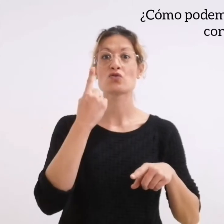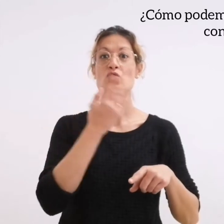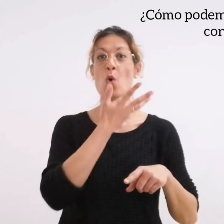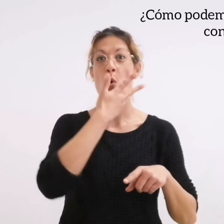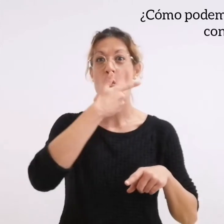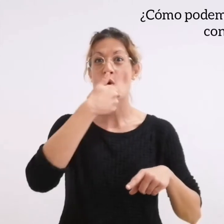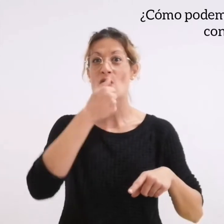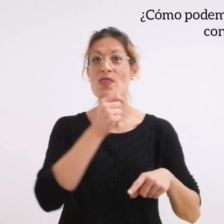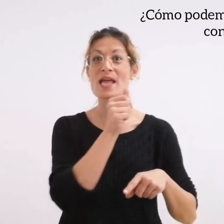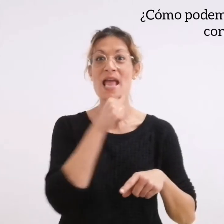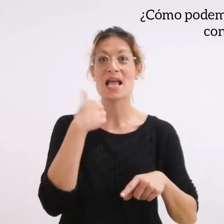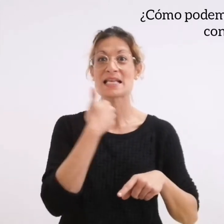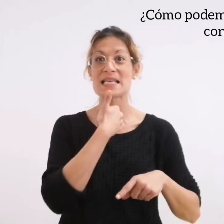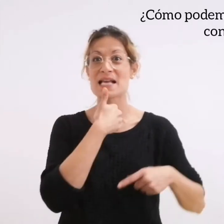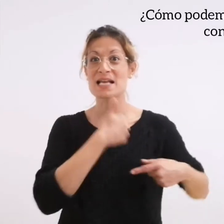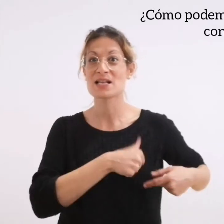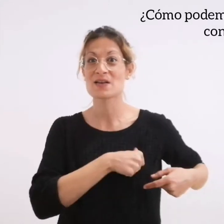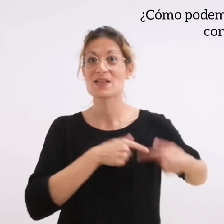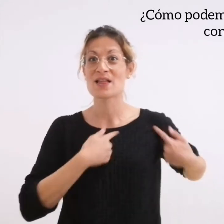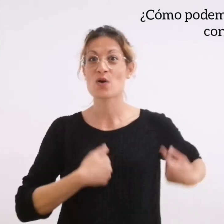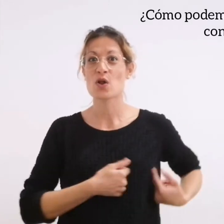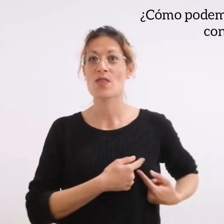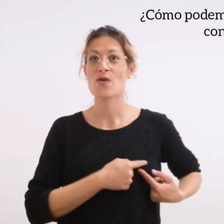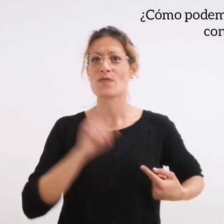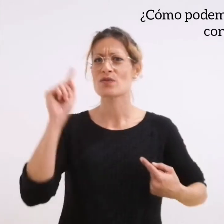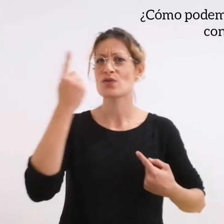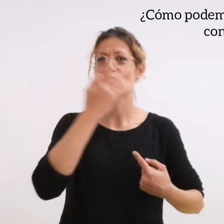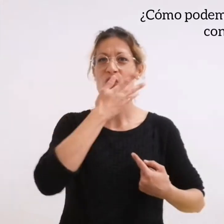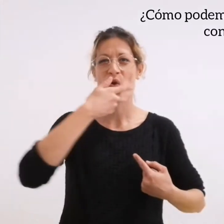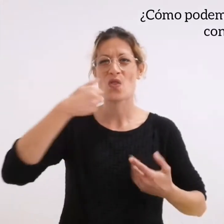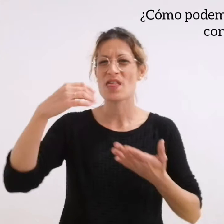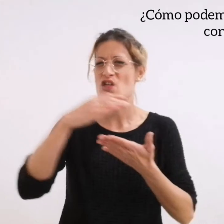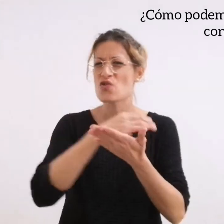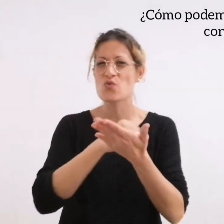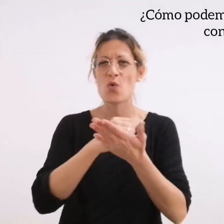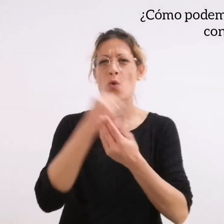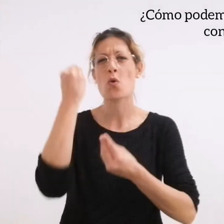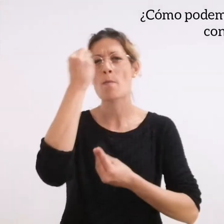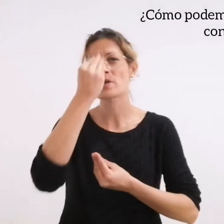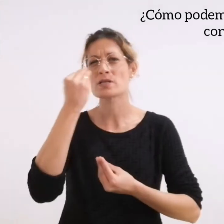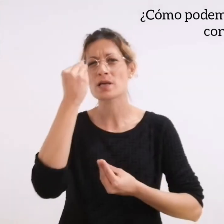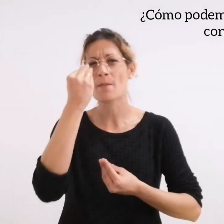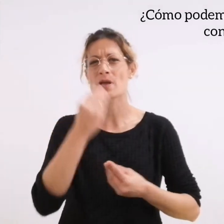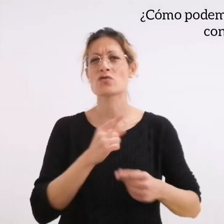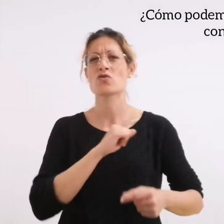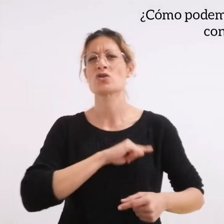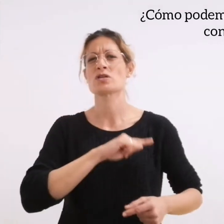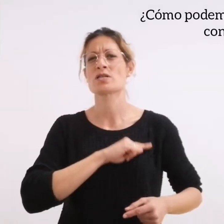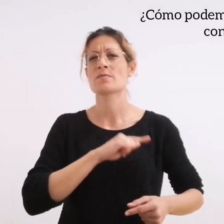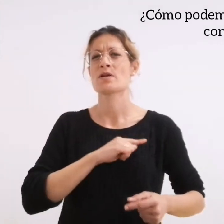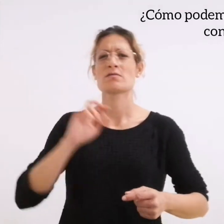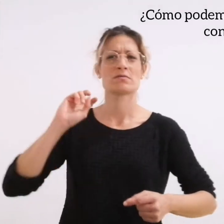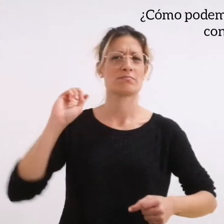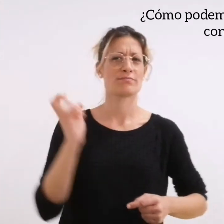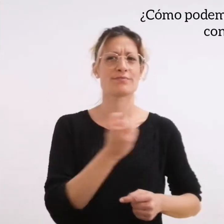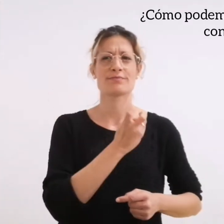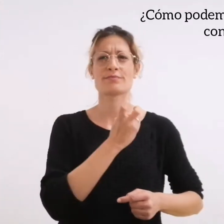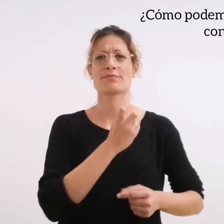conoce perfectamente lo que estamos pensando, lo que está en nuestro corazón, porque Él es omnisciente. Y